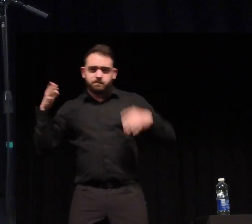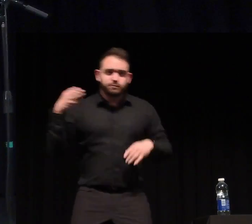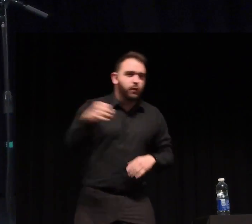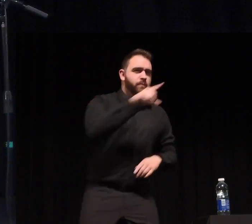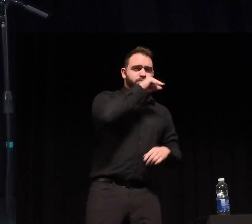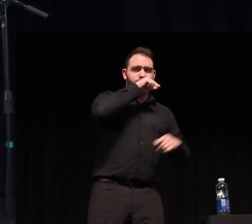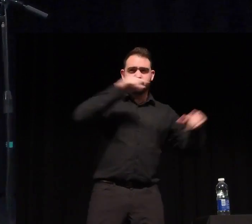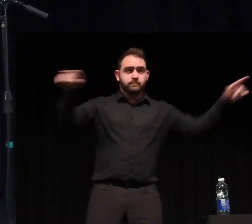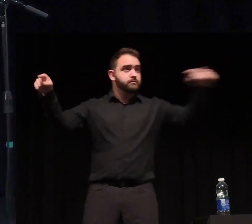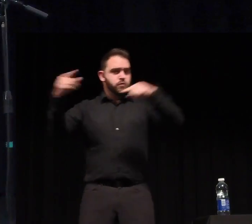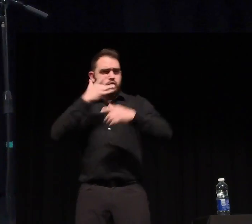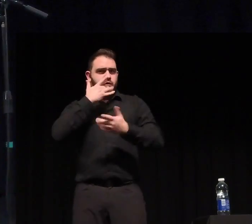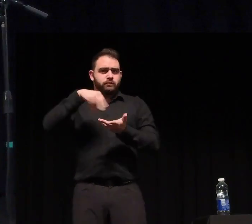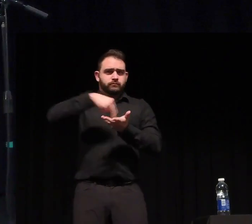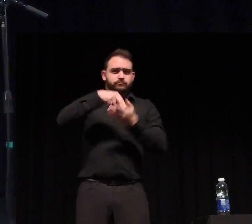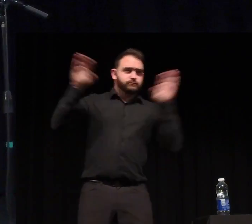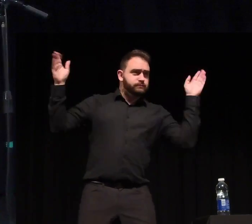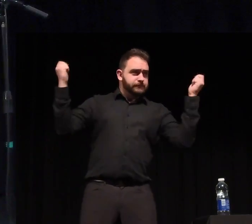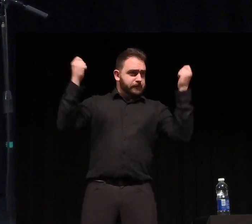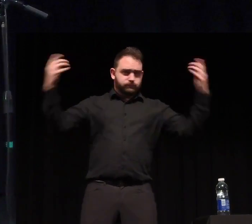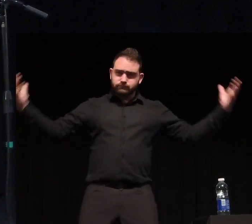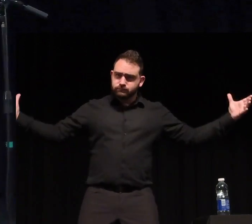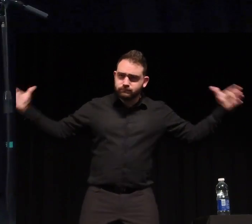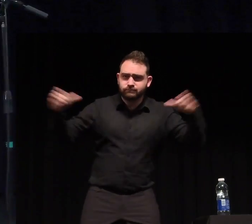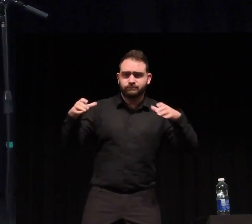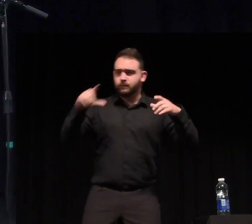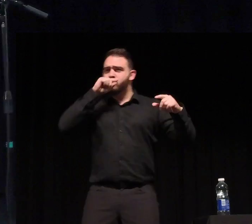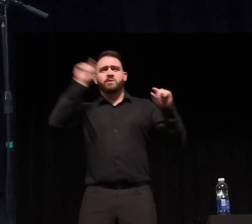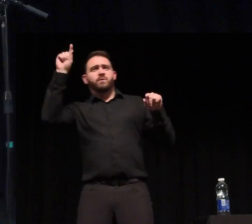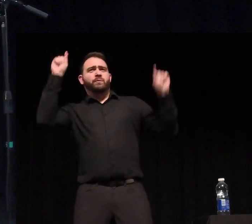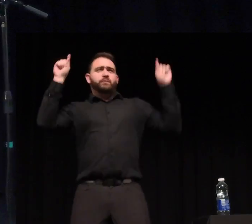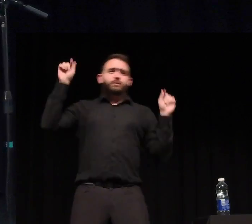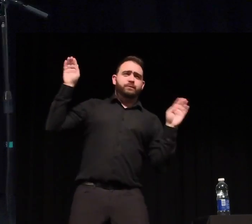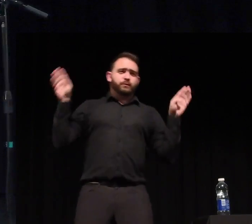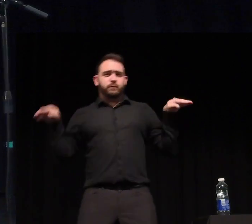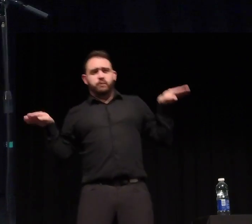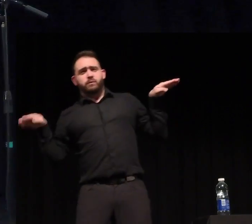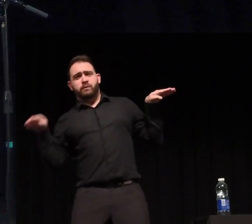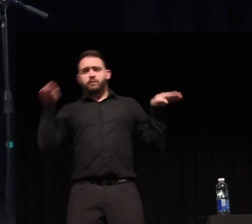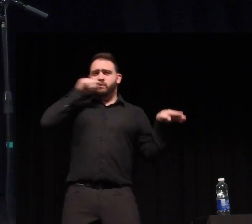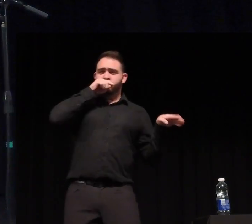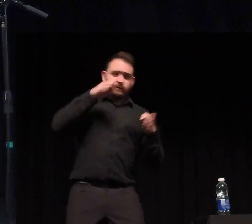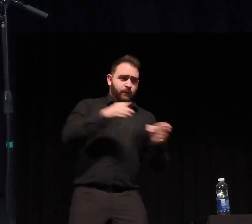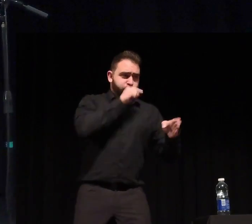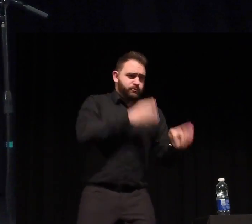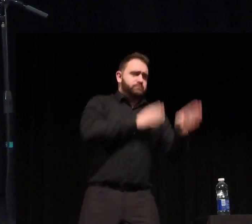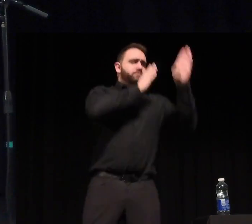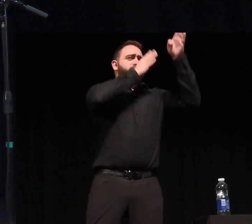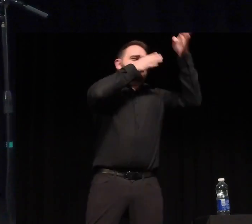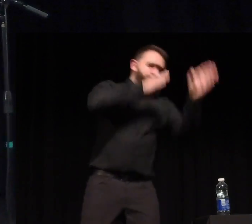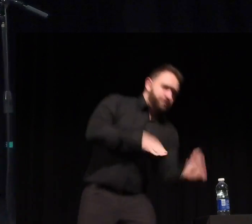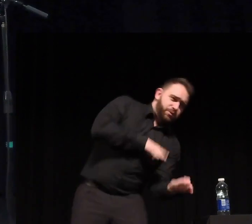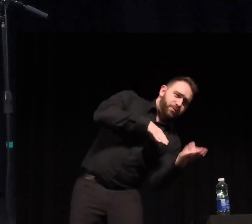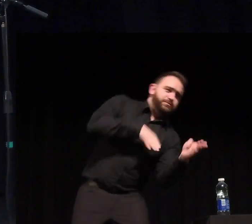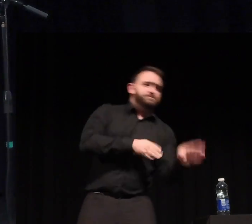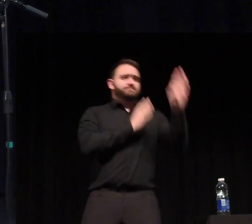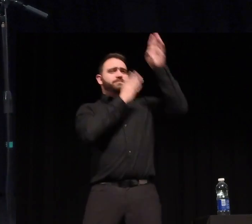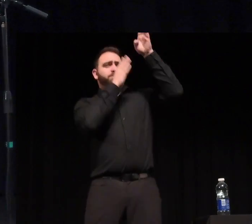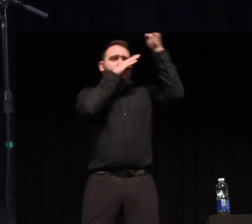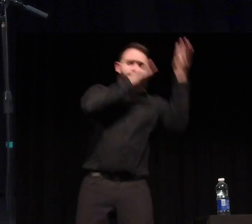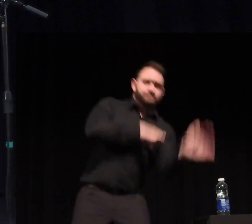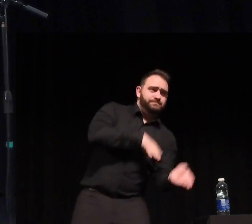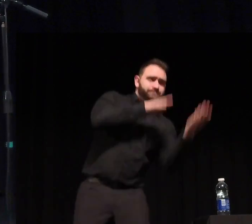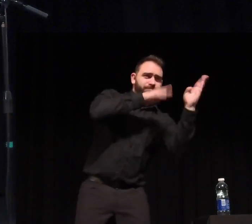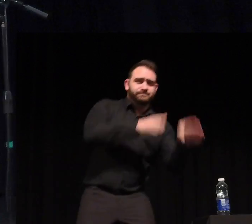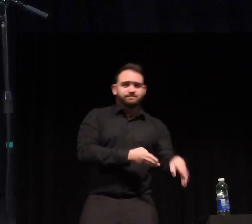à la fête. Alors, ils se sont mis à danser vers la gauche, danser vers la droite, danser vers la gauche, danser vers la droite. Mais un par un, ils se sont essoufflés.